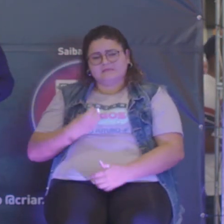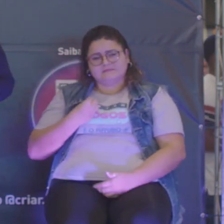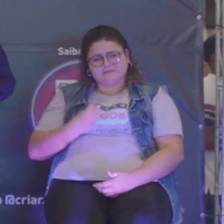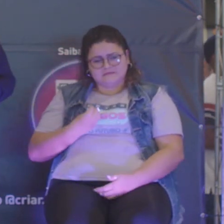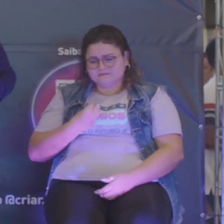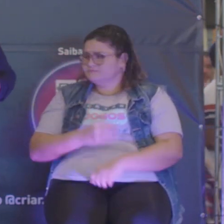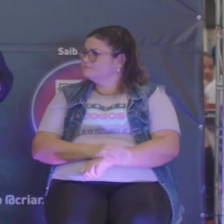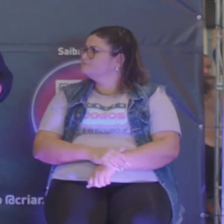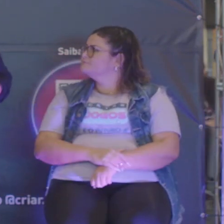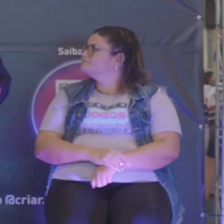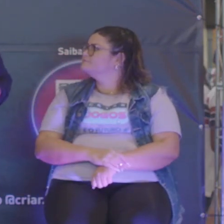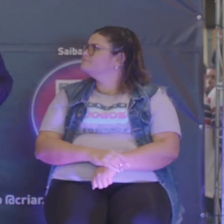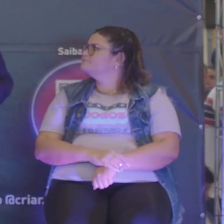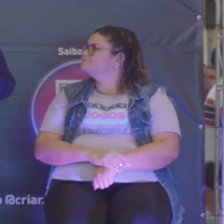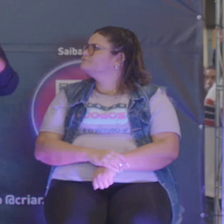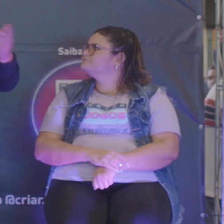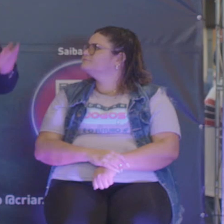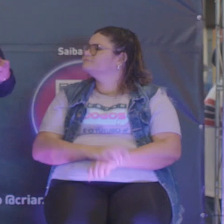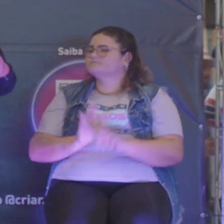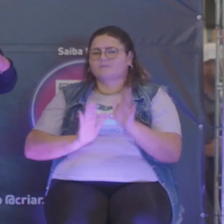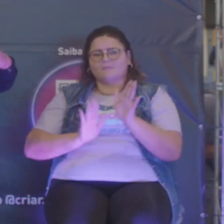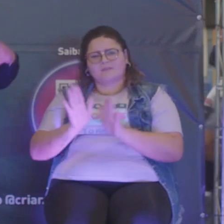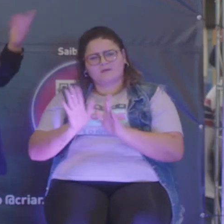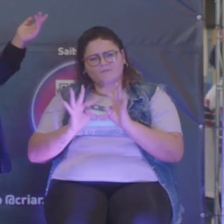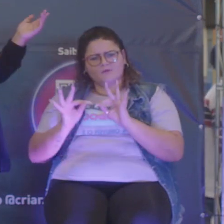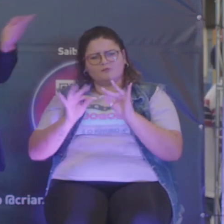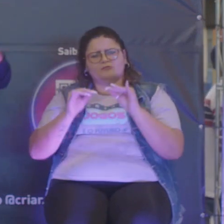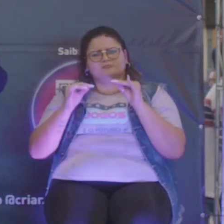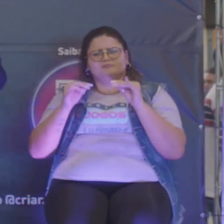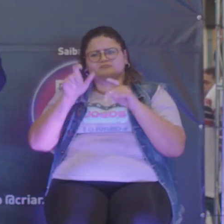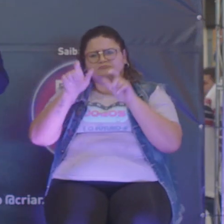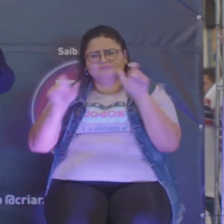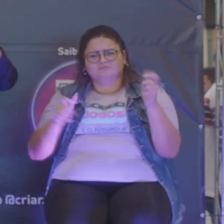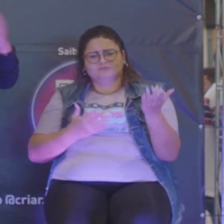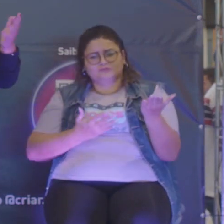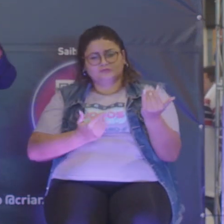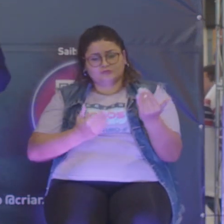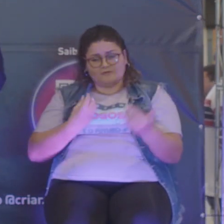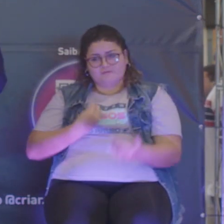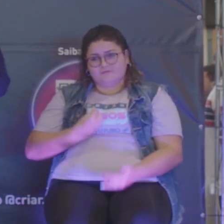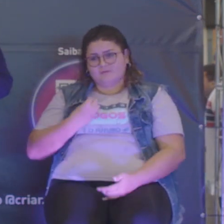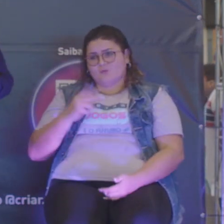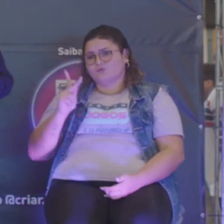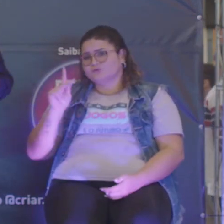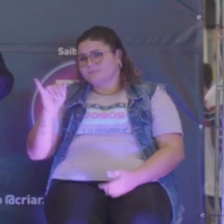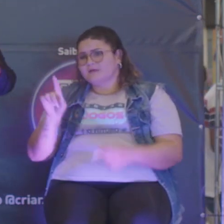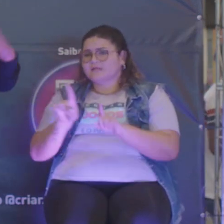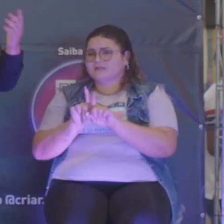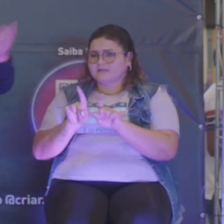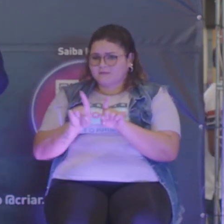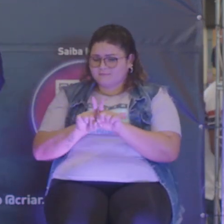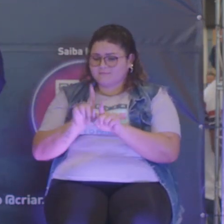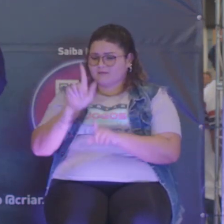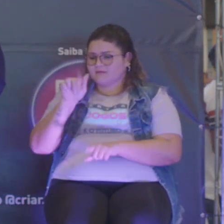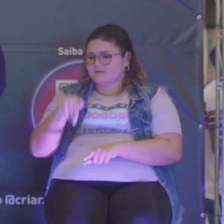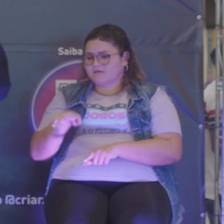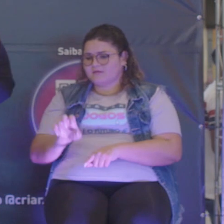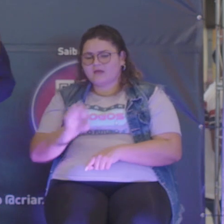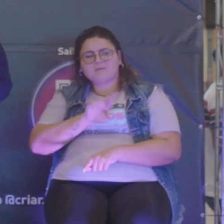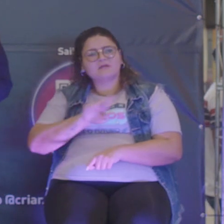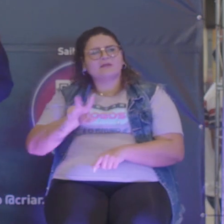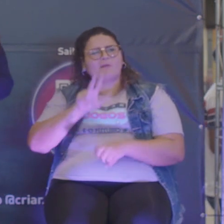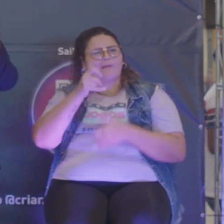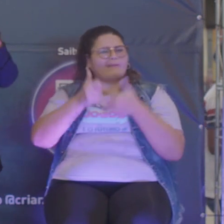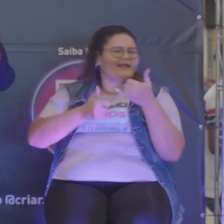você trouxe aqui de acessibilidade, de falar para todos os jovens que estão aqui, para os pais que estão aqui também, que gamer não é só mais